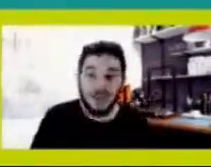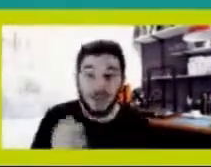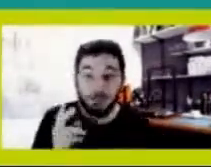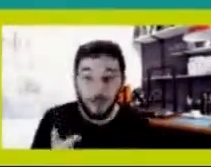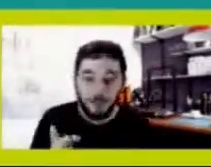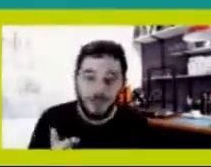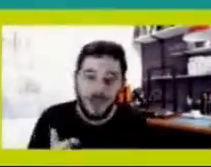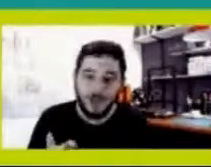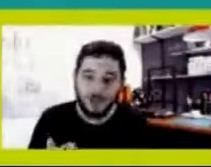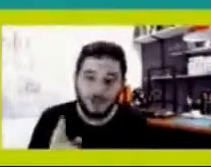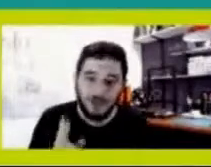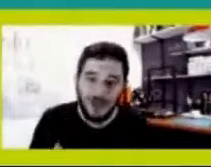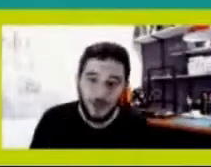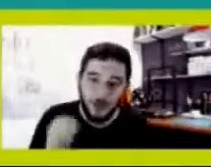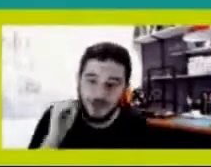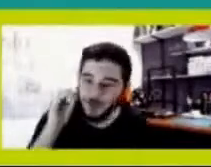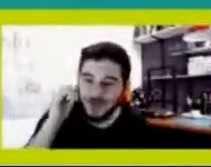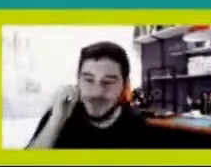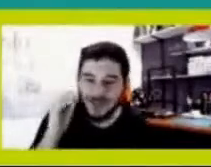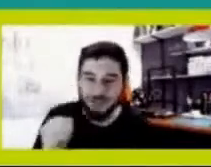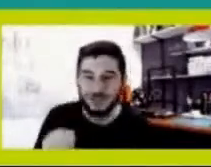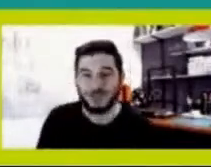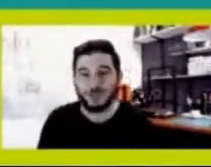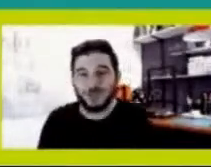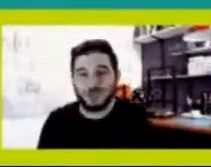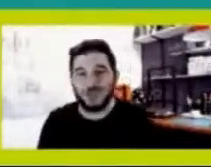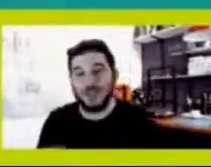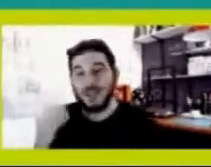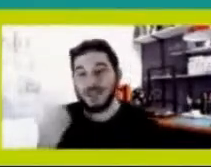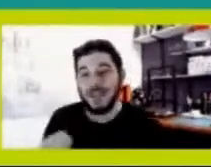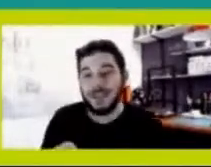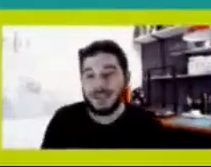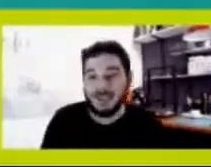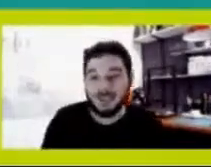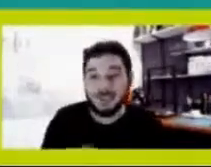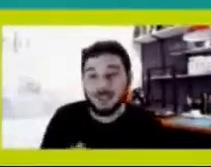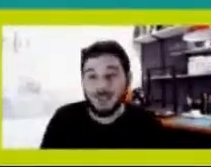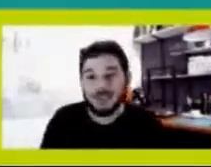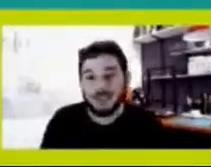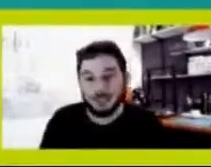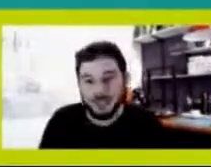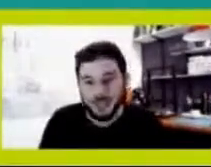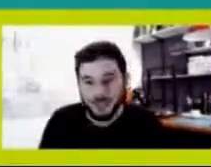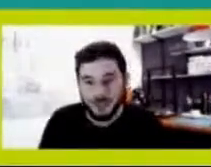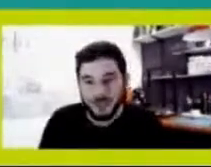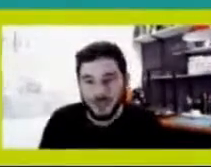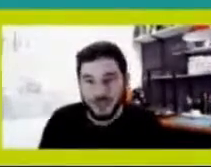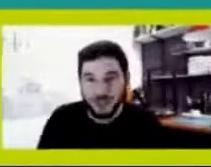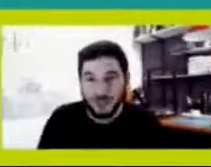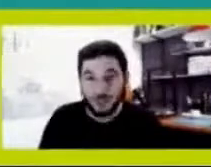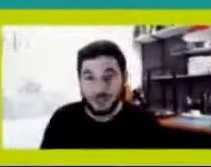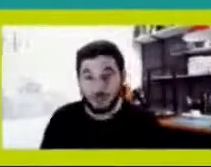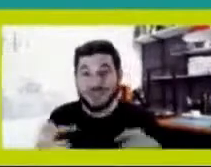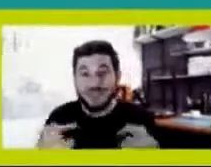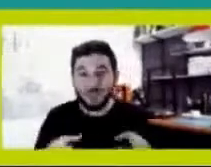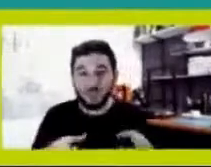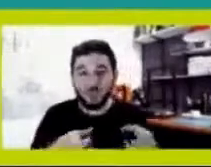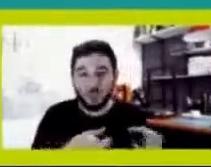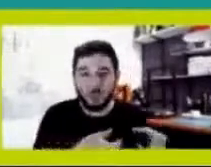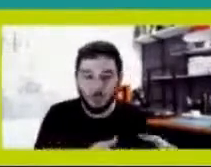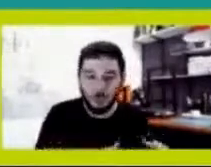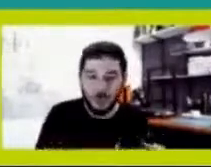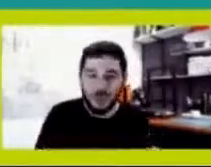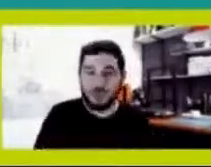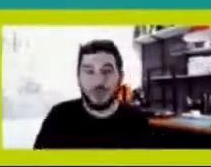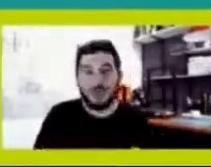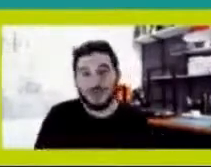que andar. E no final, outra coisa incrível que tem com isso é a ideia de transferência de aprendizado. Então, se eu